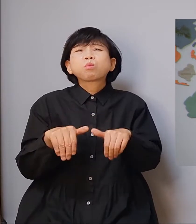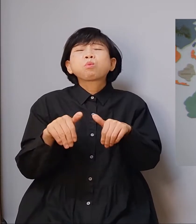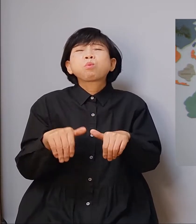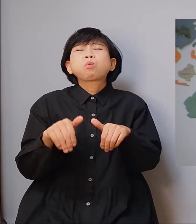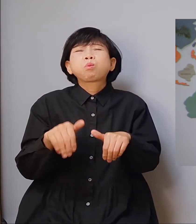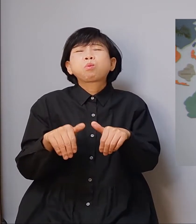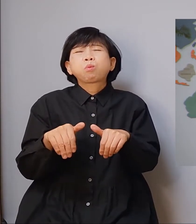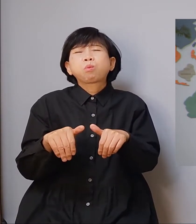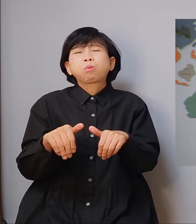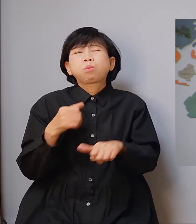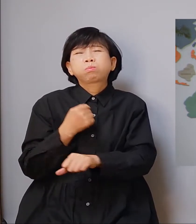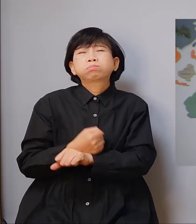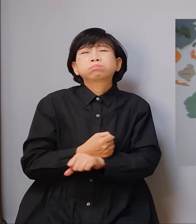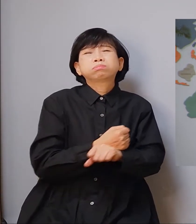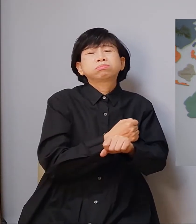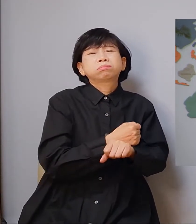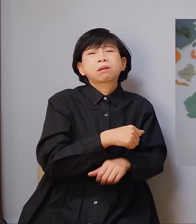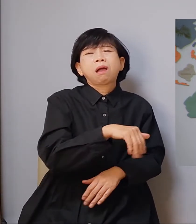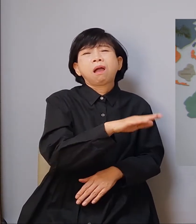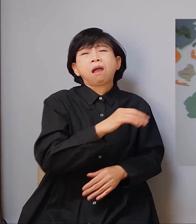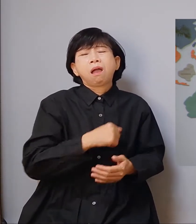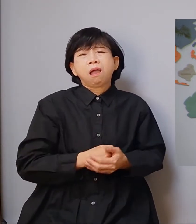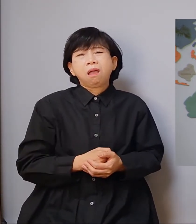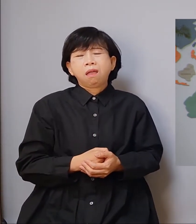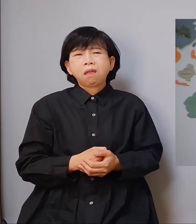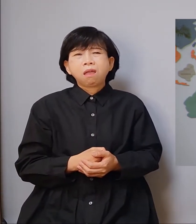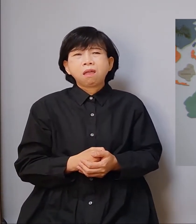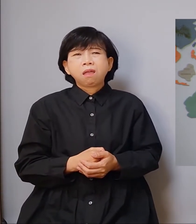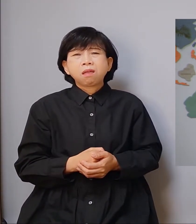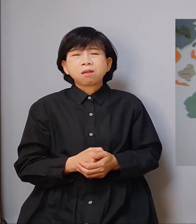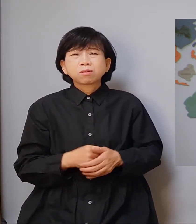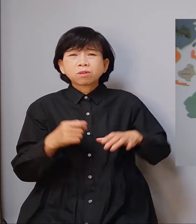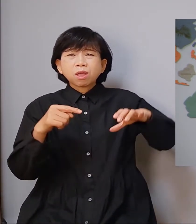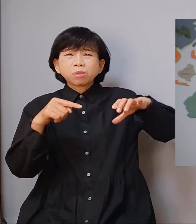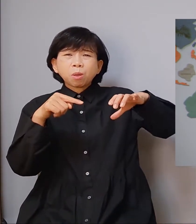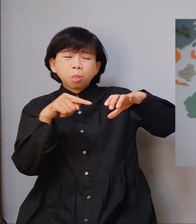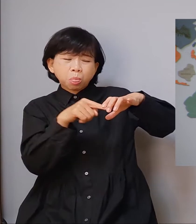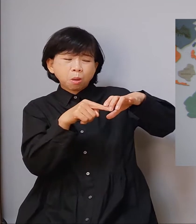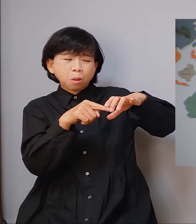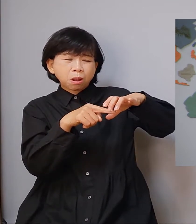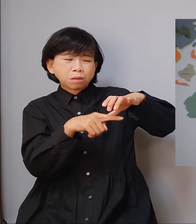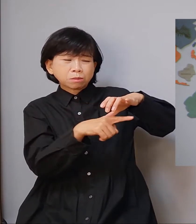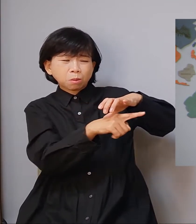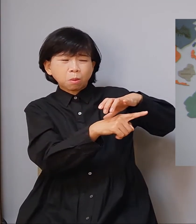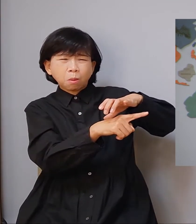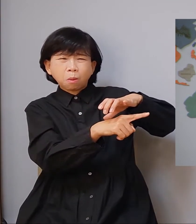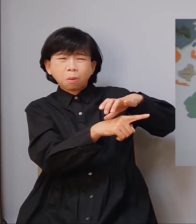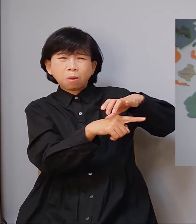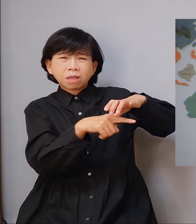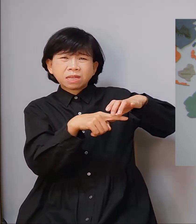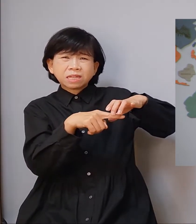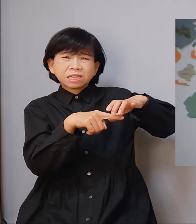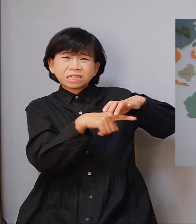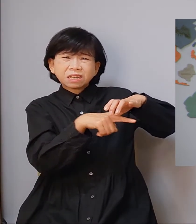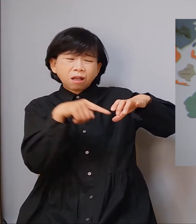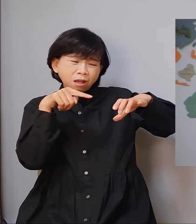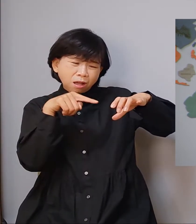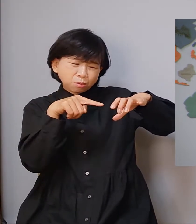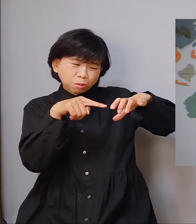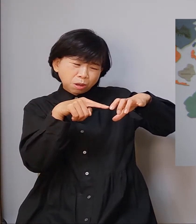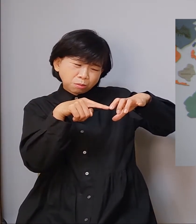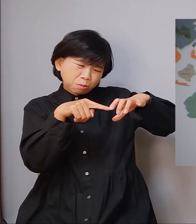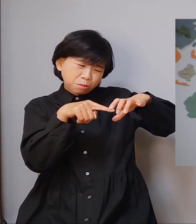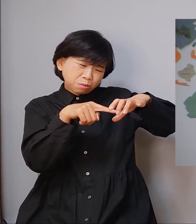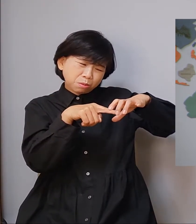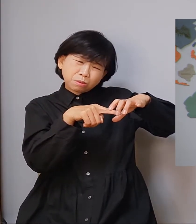잠깐 통과하는 터널인 줄 알았는데 이 터널 끝에 작은 불빛이 분명히 보여야 되는데 보이지 않는 거죠.